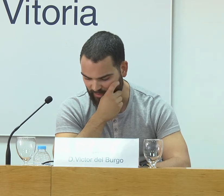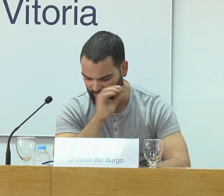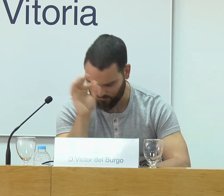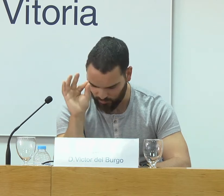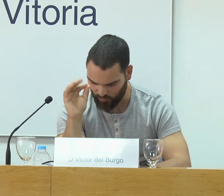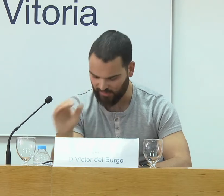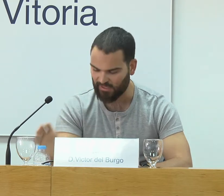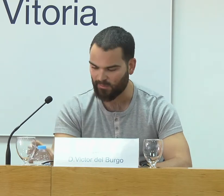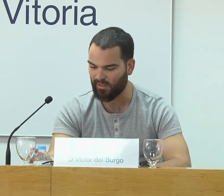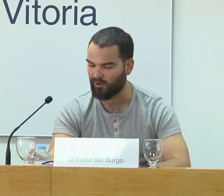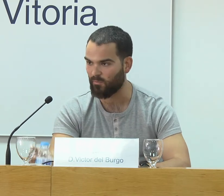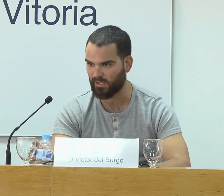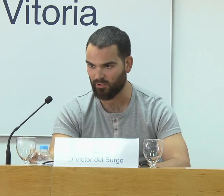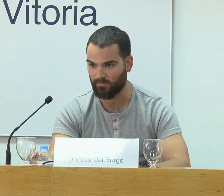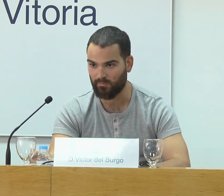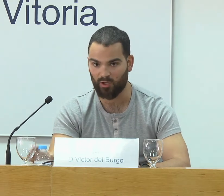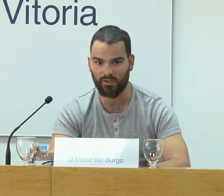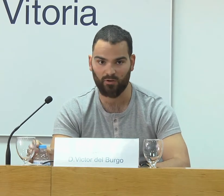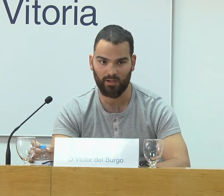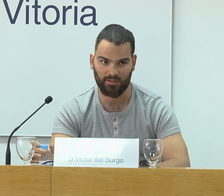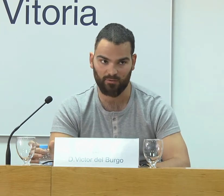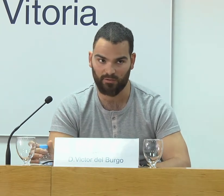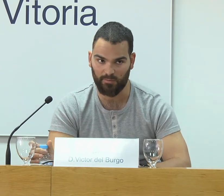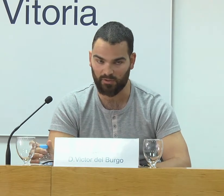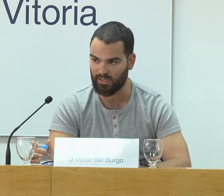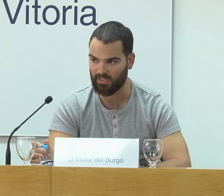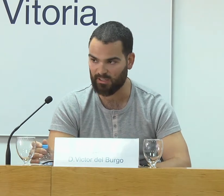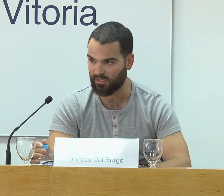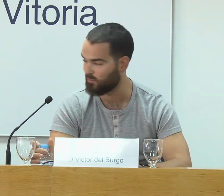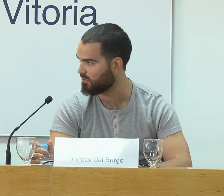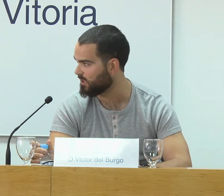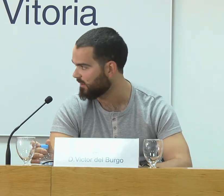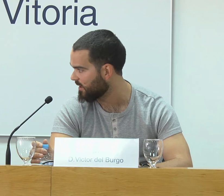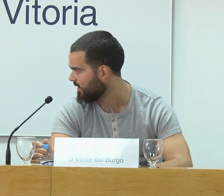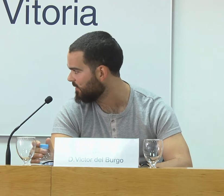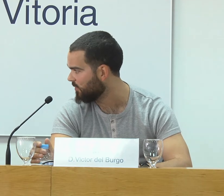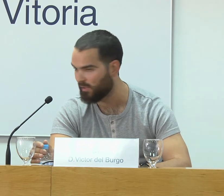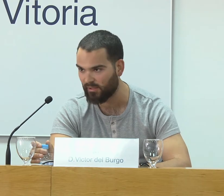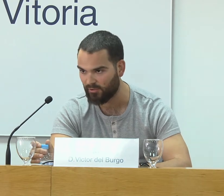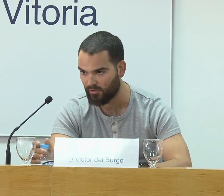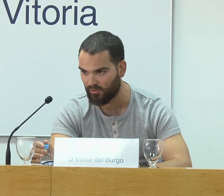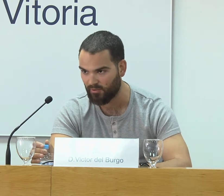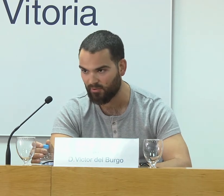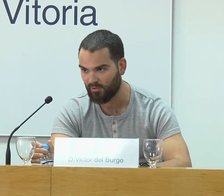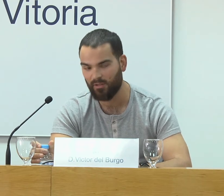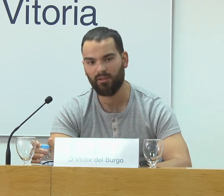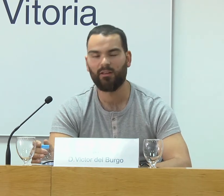me gustaría puntualizar el tema de la compasión con las personas que tenemos discapacidad. El